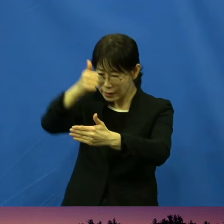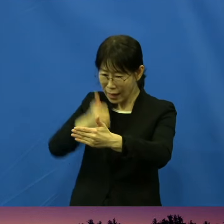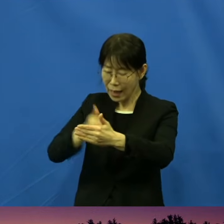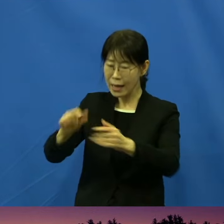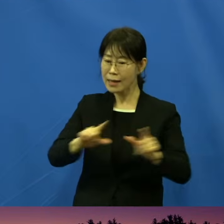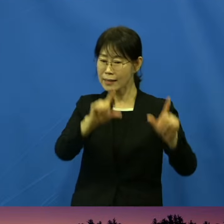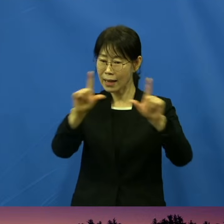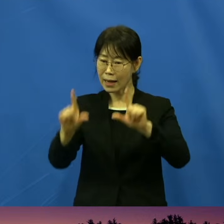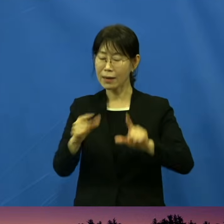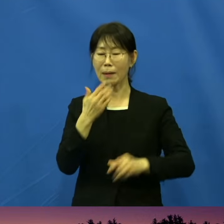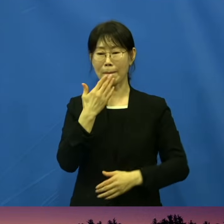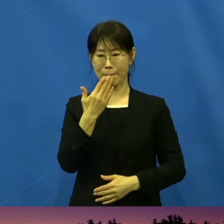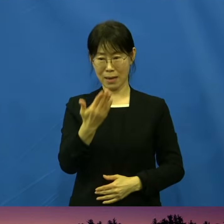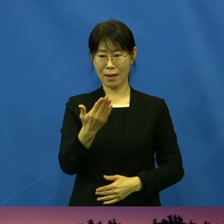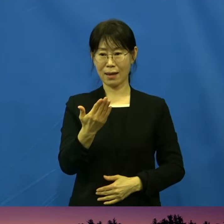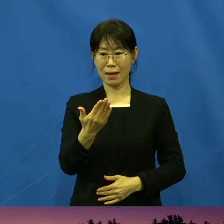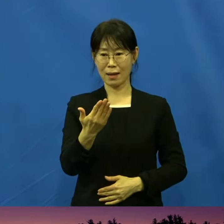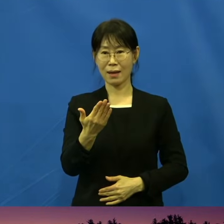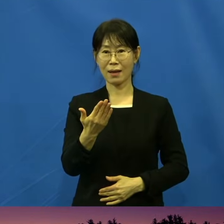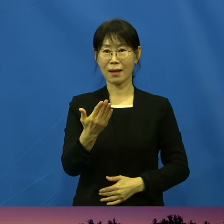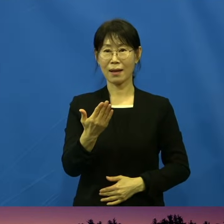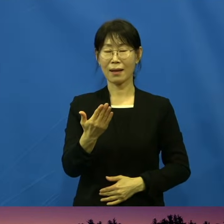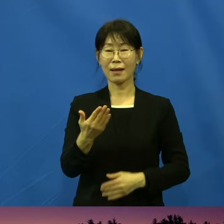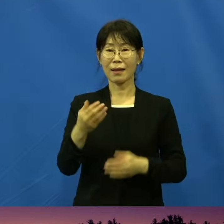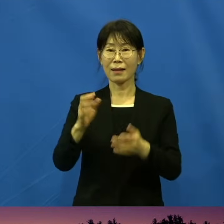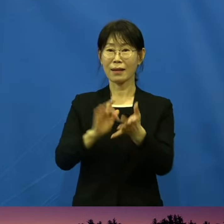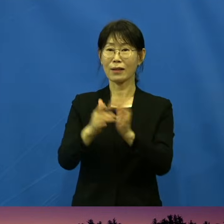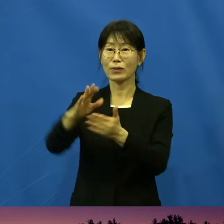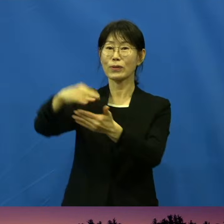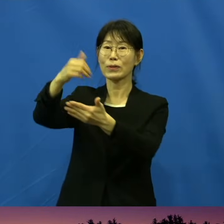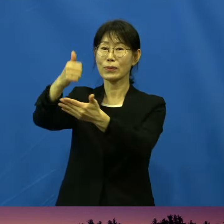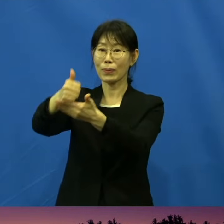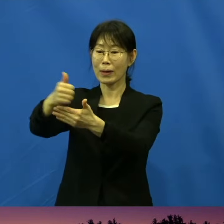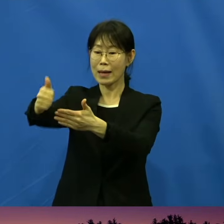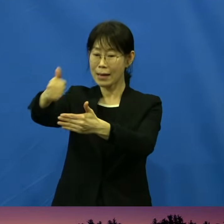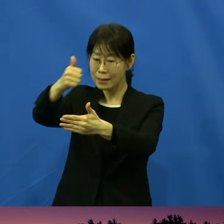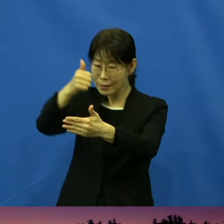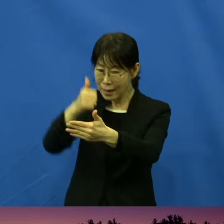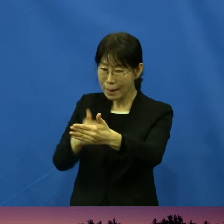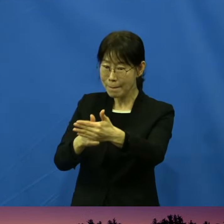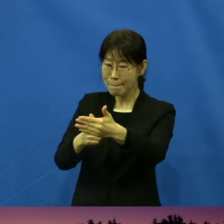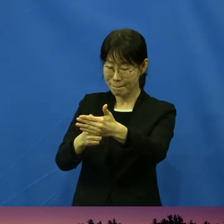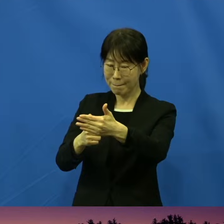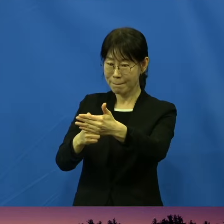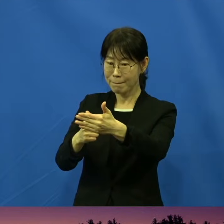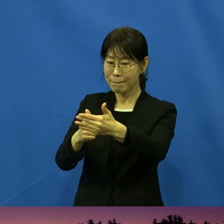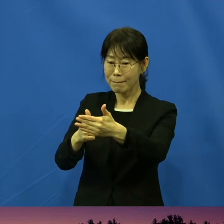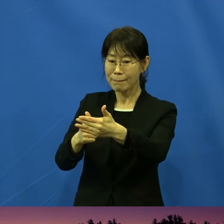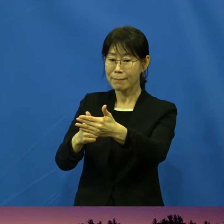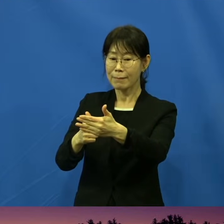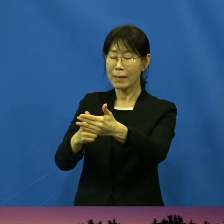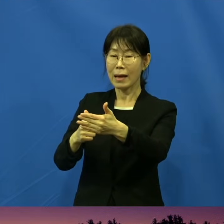사심으로 그 그리스도가 우리의 삶 속에서 드러나고 표현되어지는 거예요.